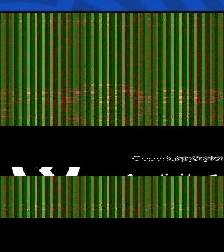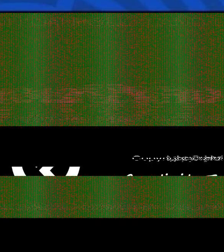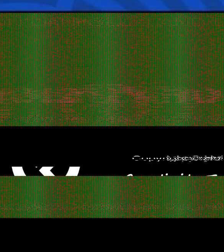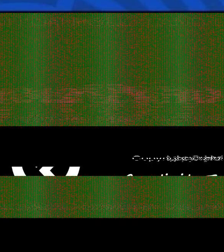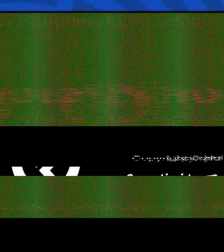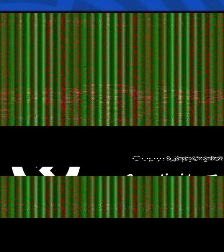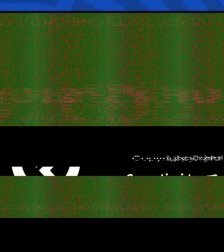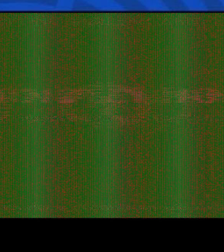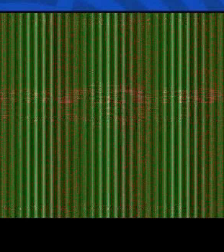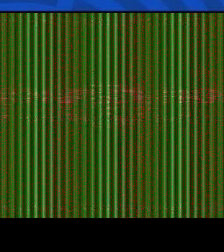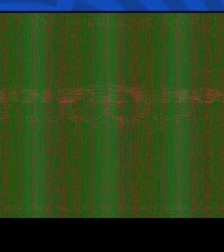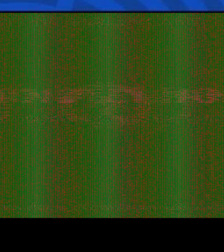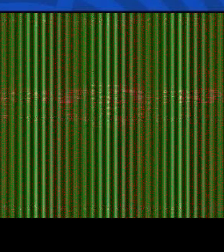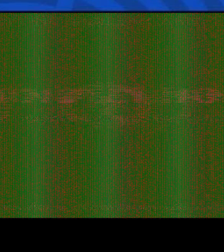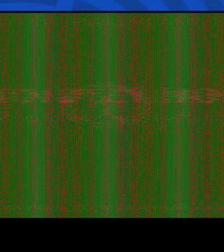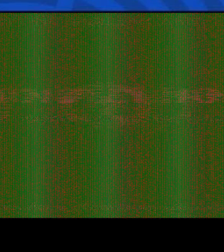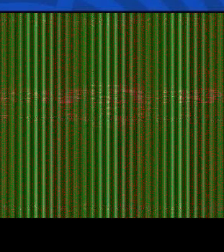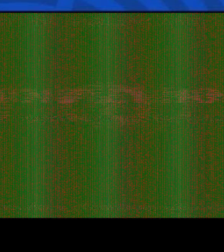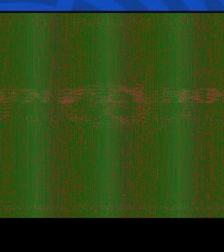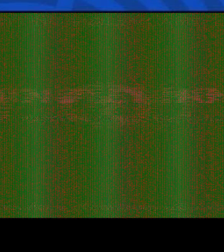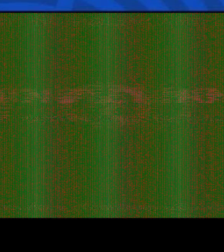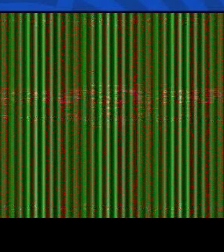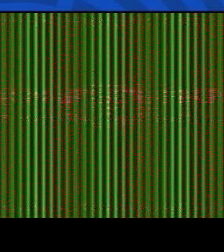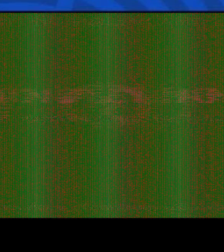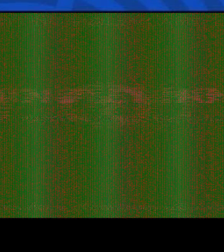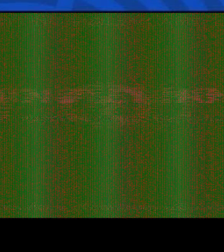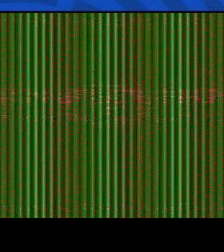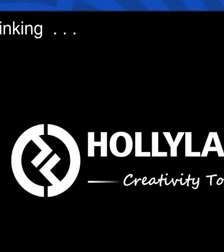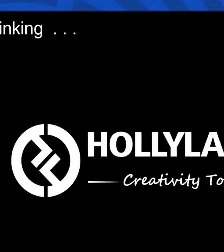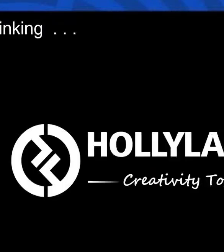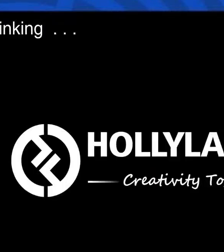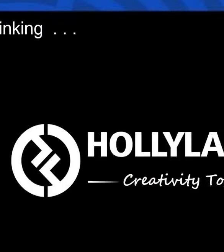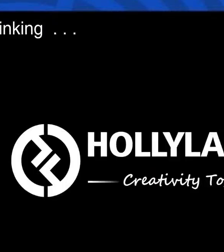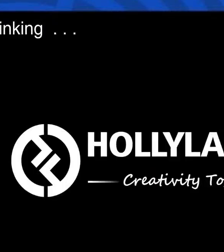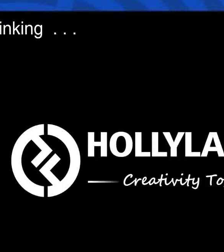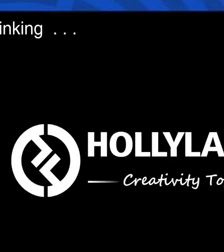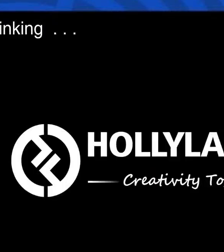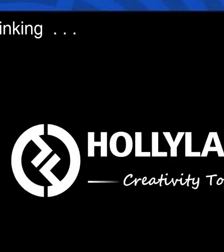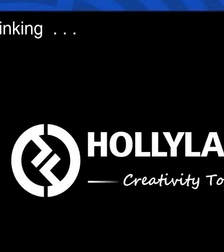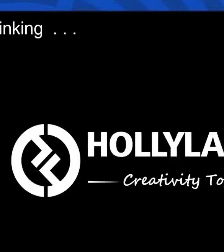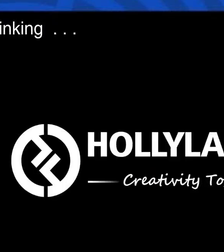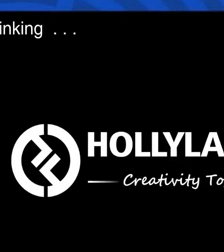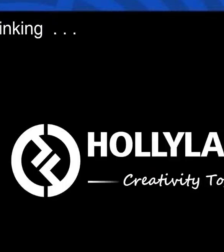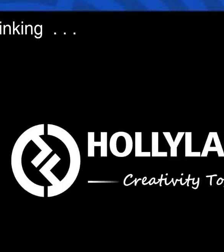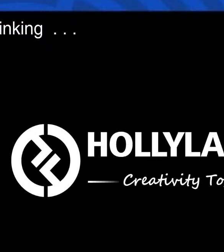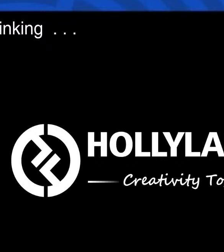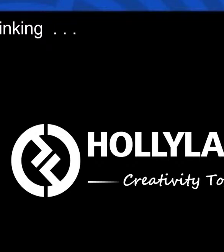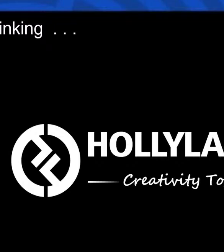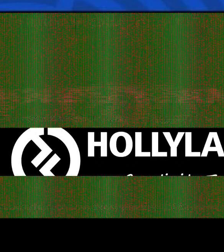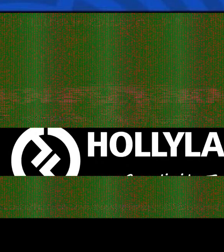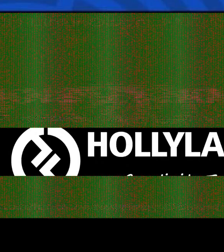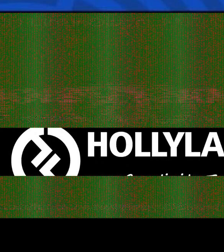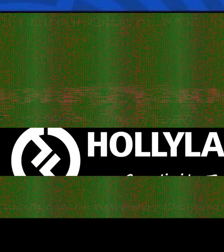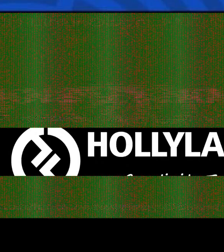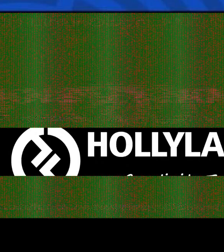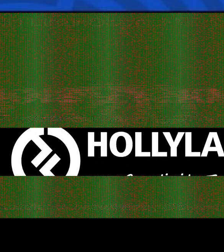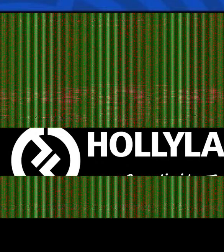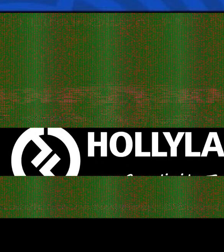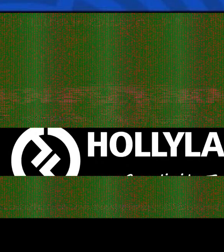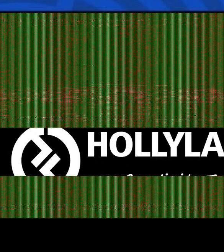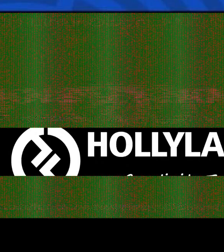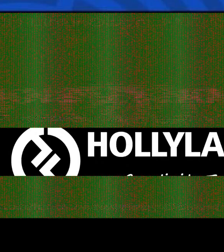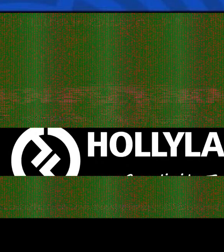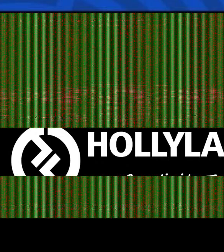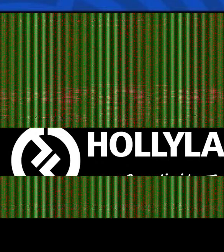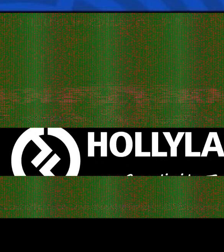que recupera, o Deus que salva, o Deus que transforma, o Deus que liberta, o Deus que faz o milagre. Então nos abençoa. E